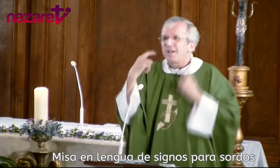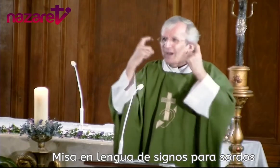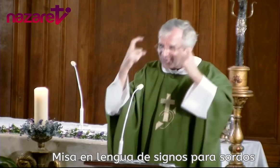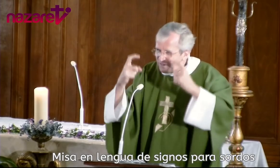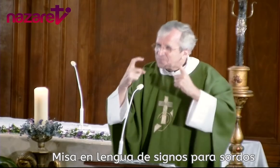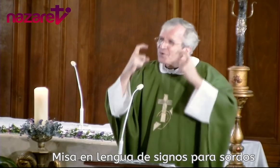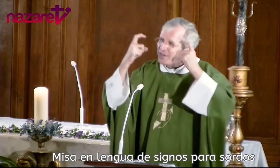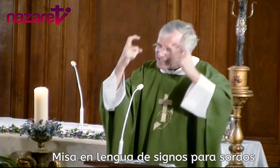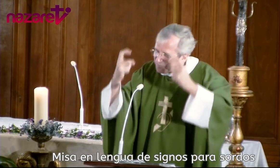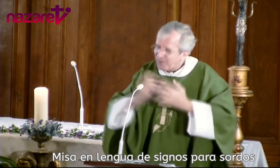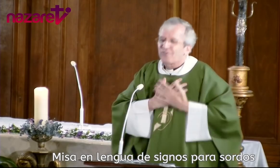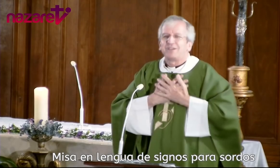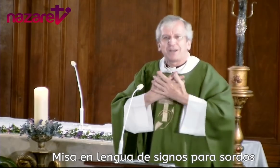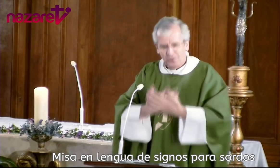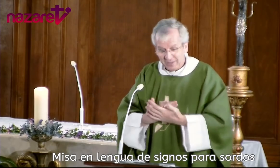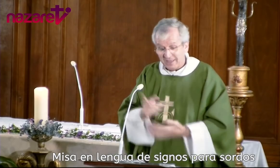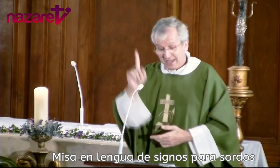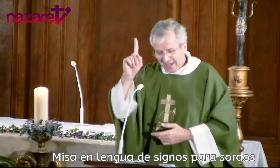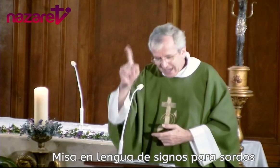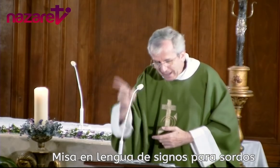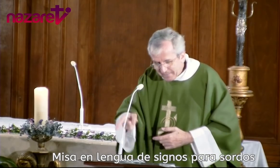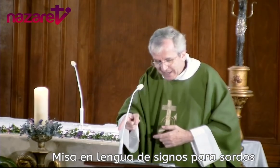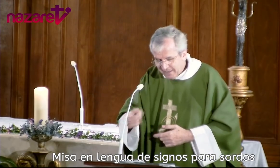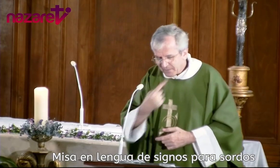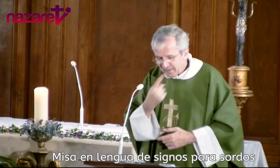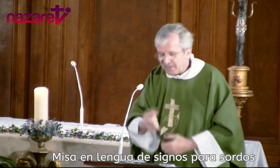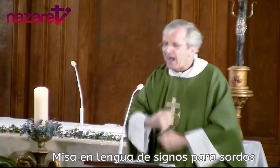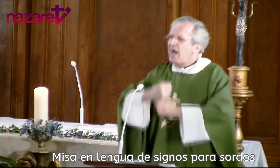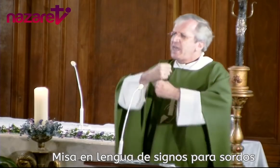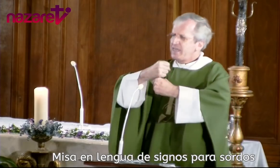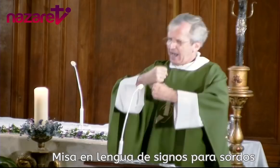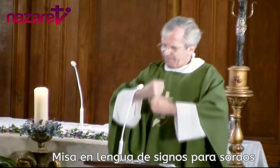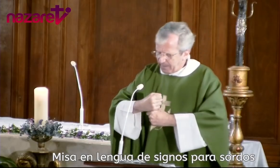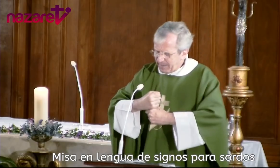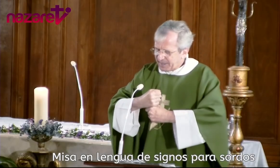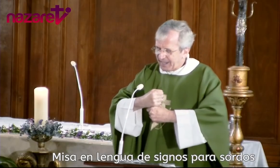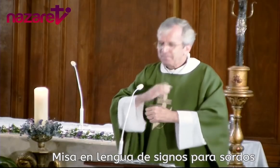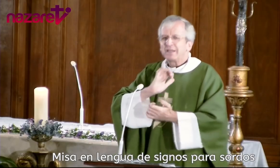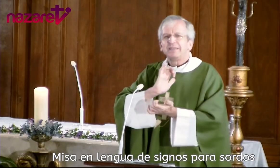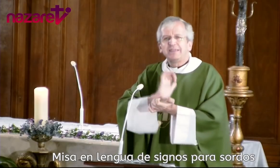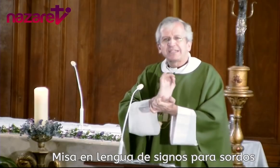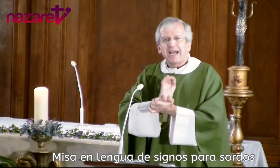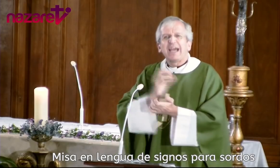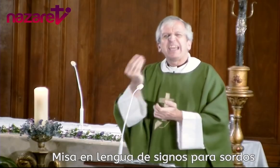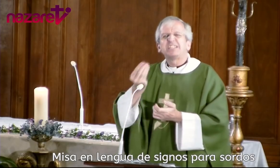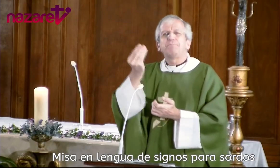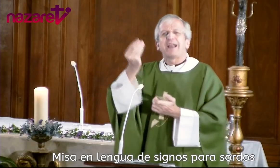llamados con ese esfuerzo, con esa voluntad. Y también decía, y a la firmeza de esa